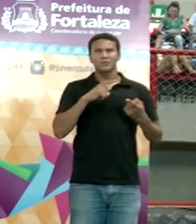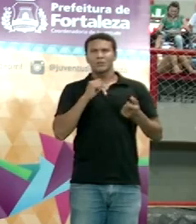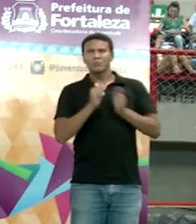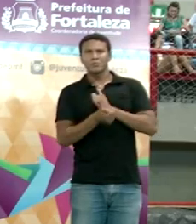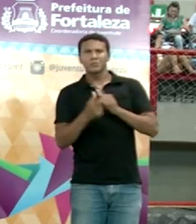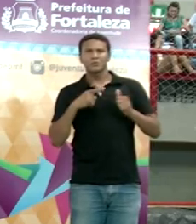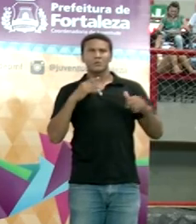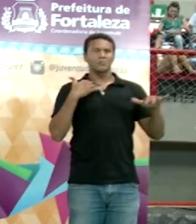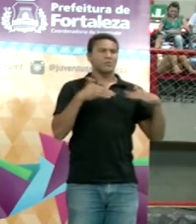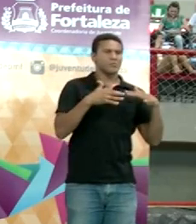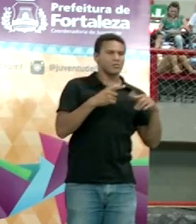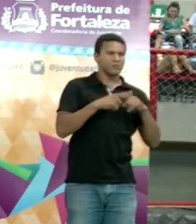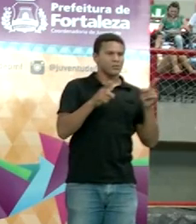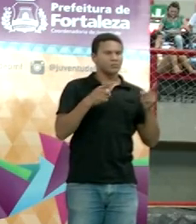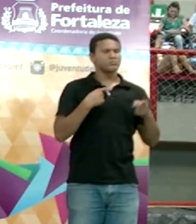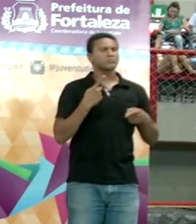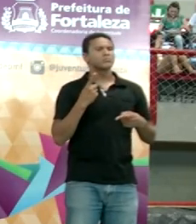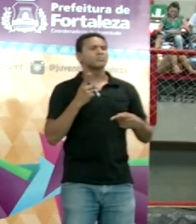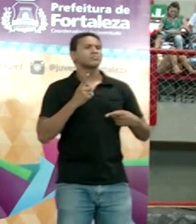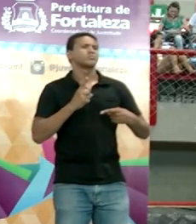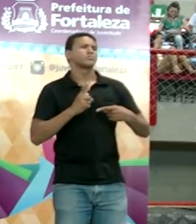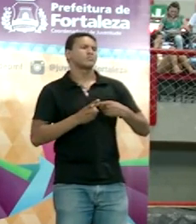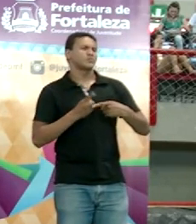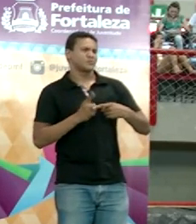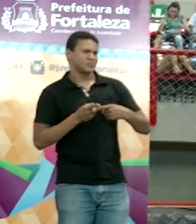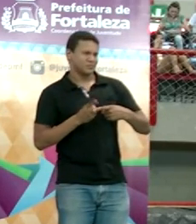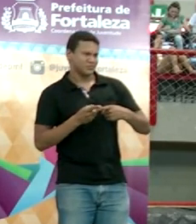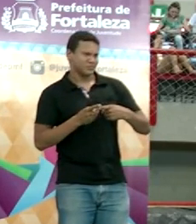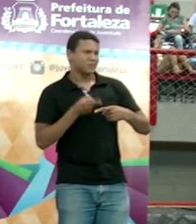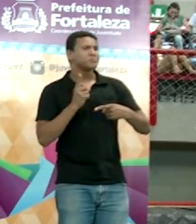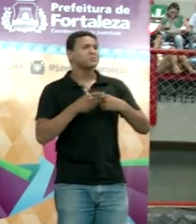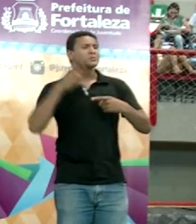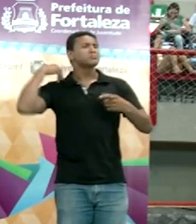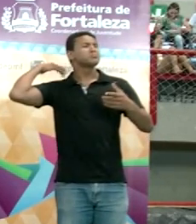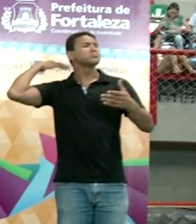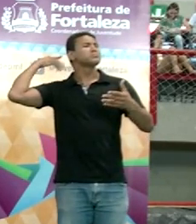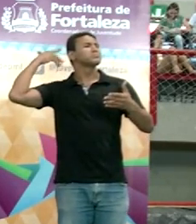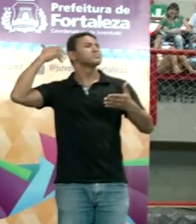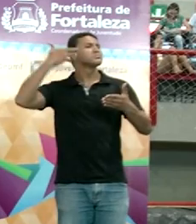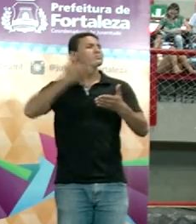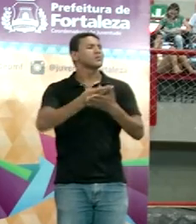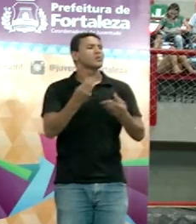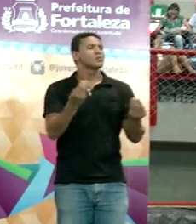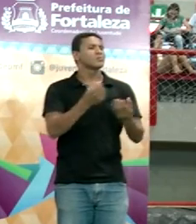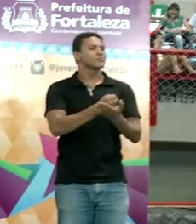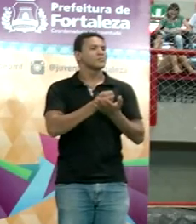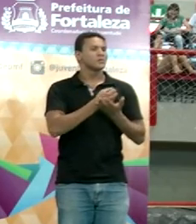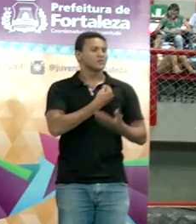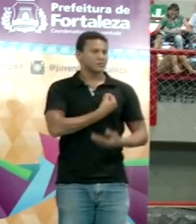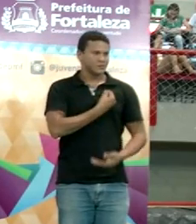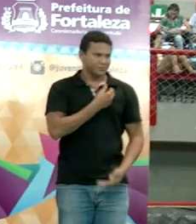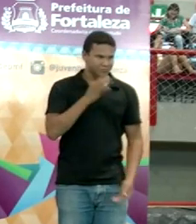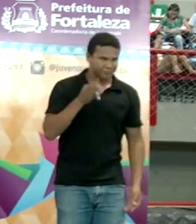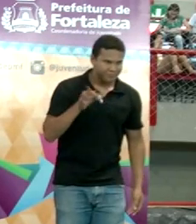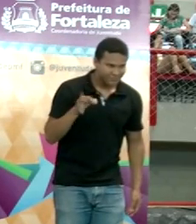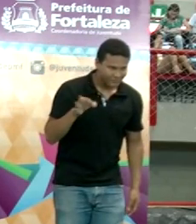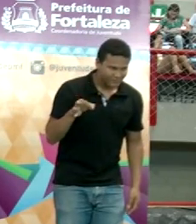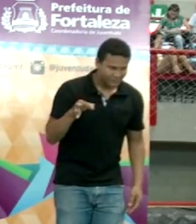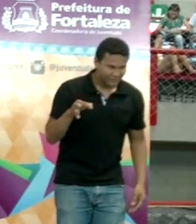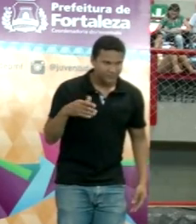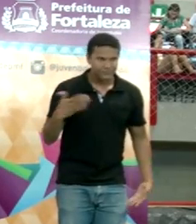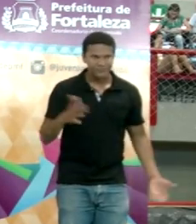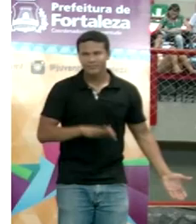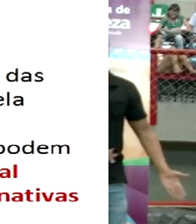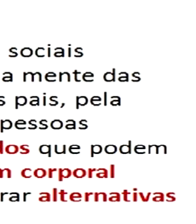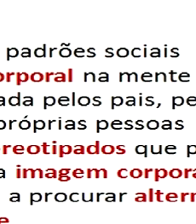esporte, mas muita gente não sabia por quê, de que maneira isso ajuda na vida da gente, não é verdade? Então vamos para a